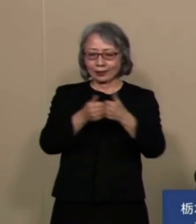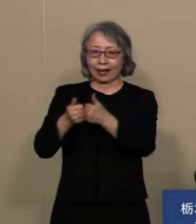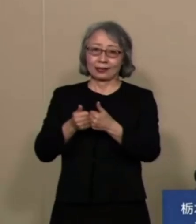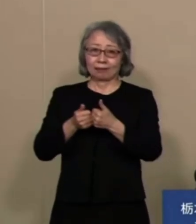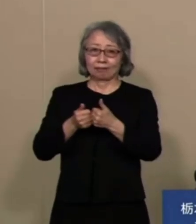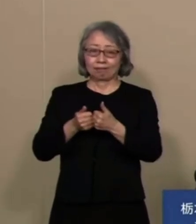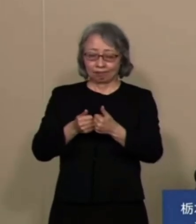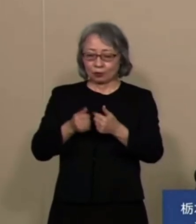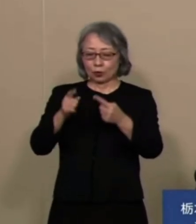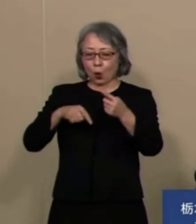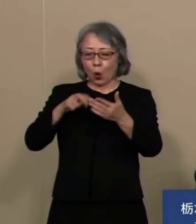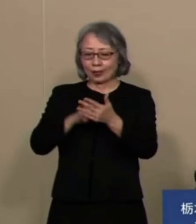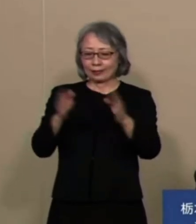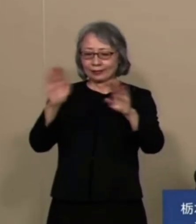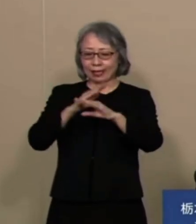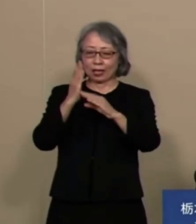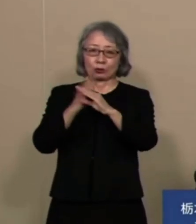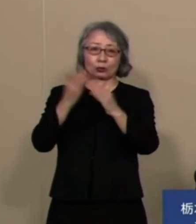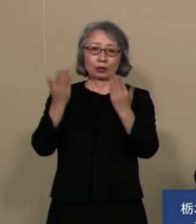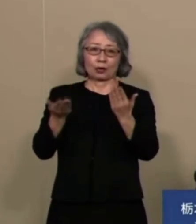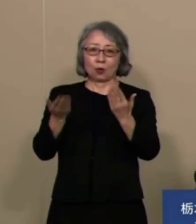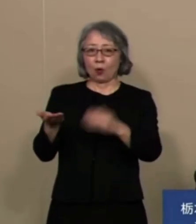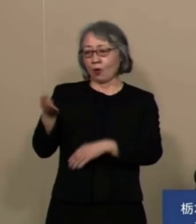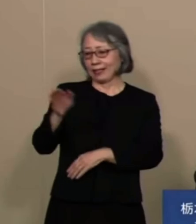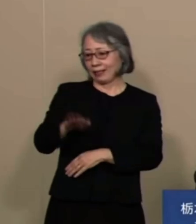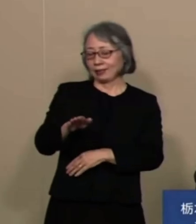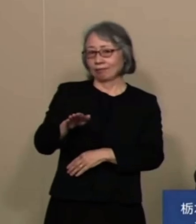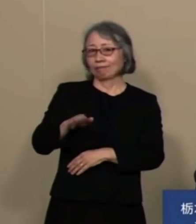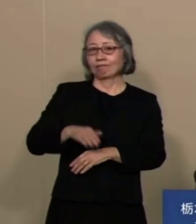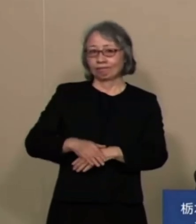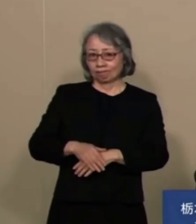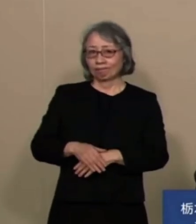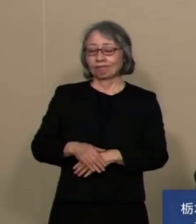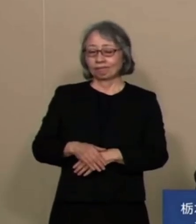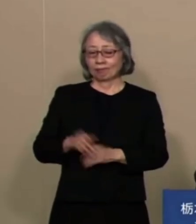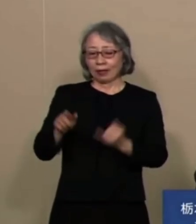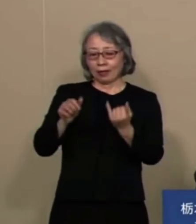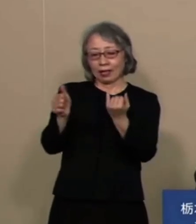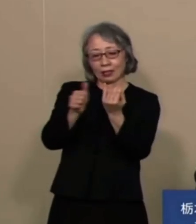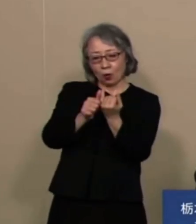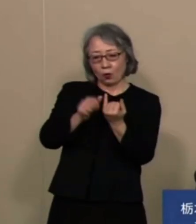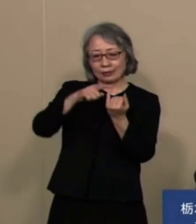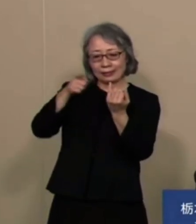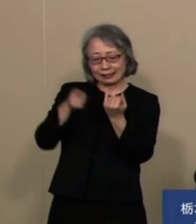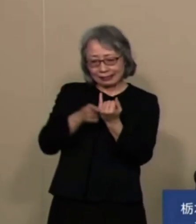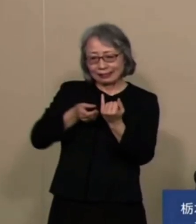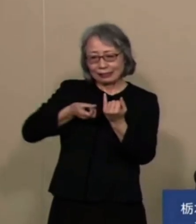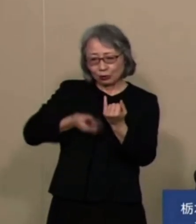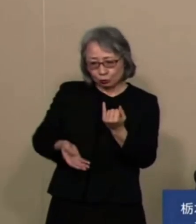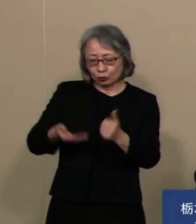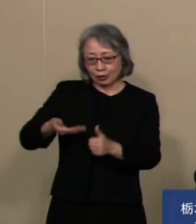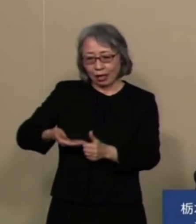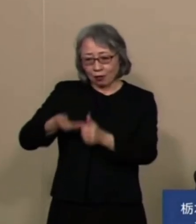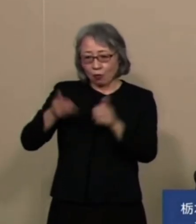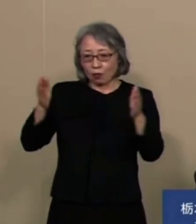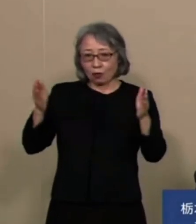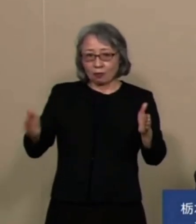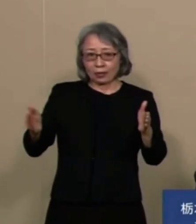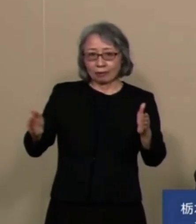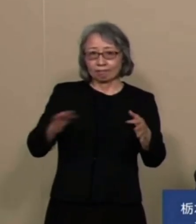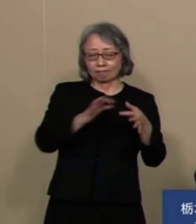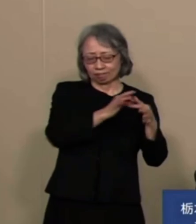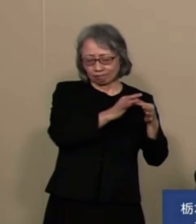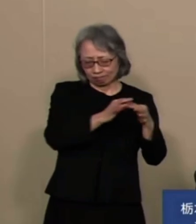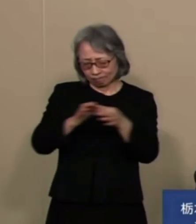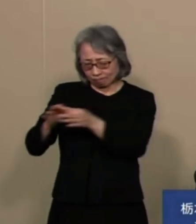会議や公立夜間中学などの設置さらに結婚妊娠出産子育て